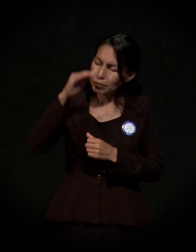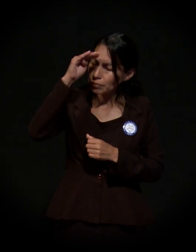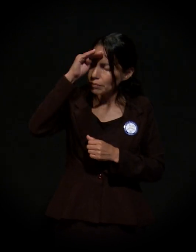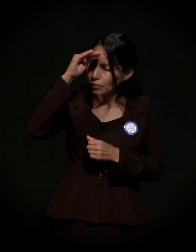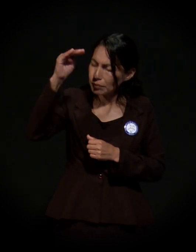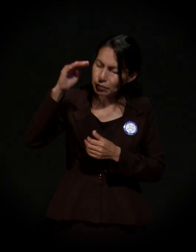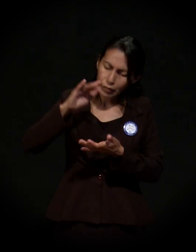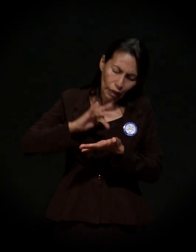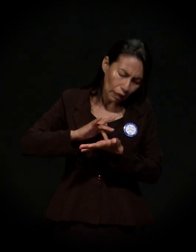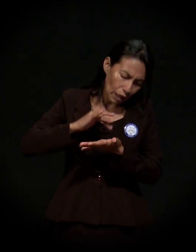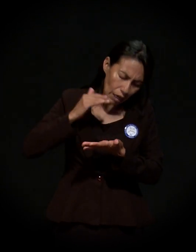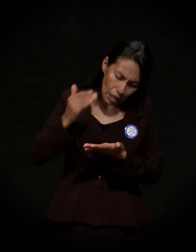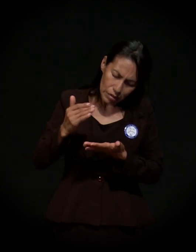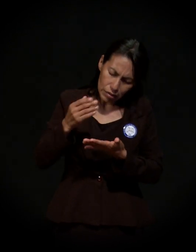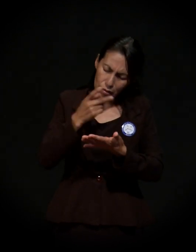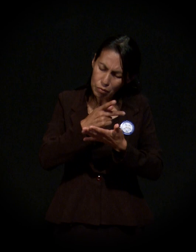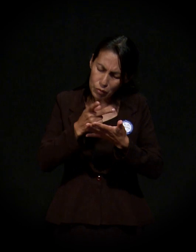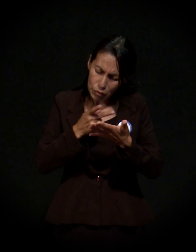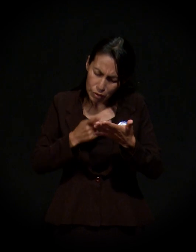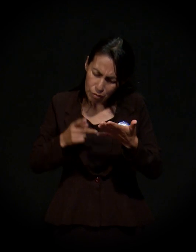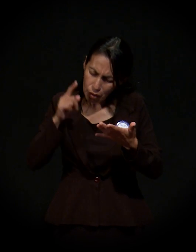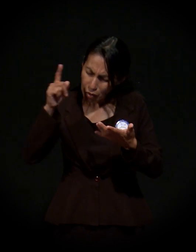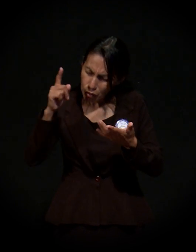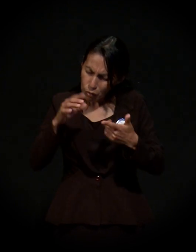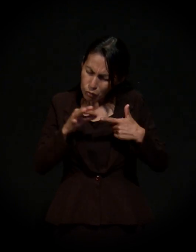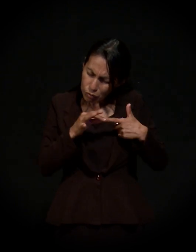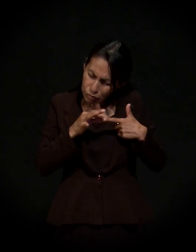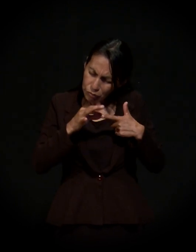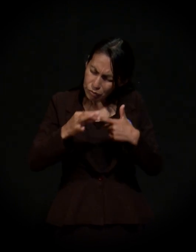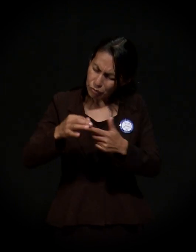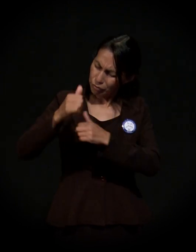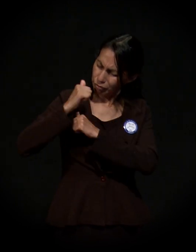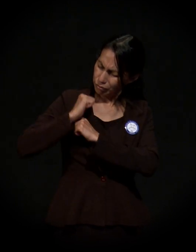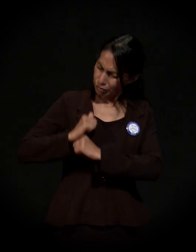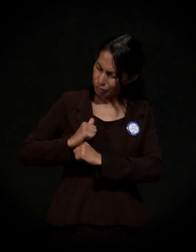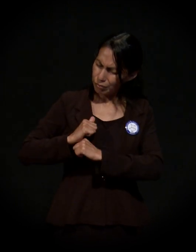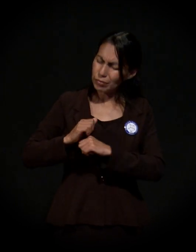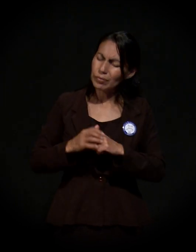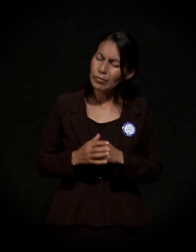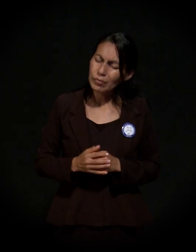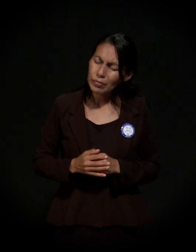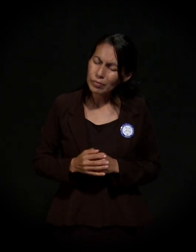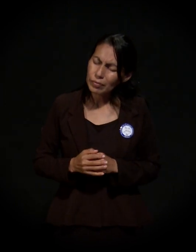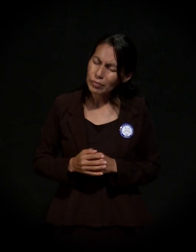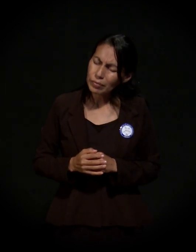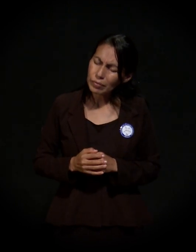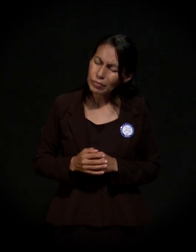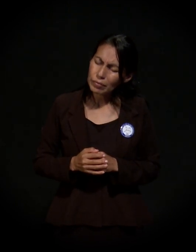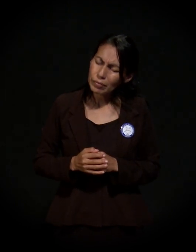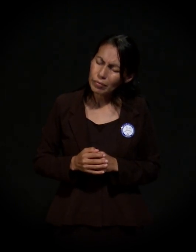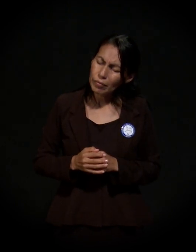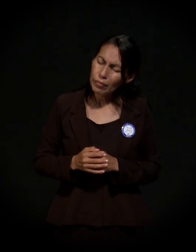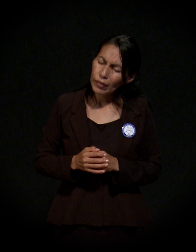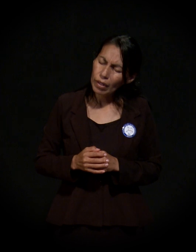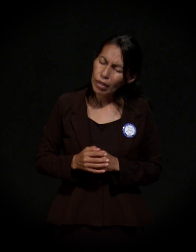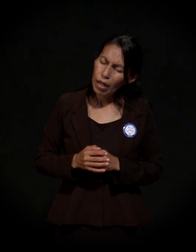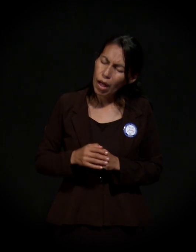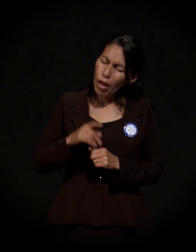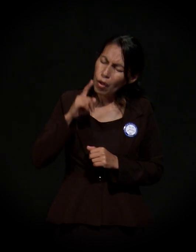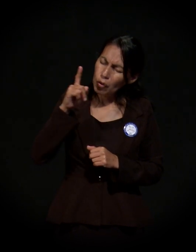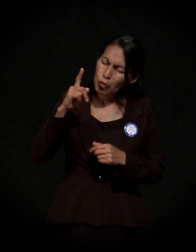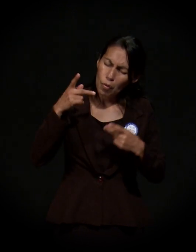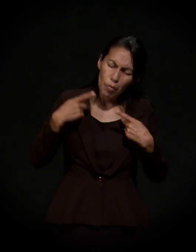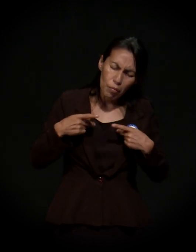gracias por dirigir este programa. Amén. Porque tú, Señor, has alcanzado